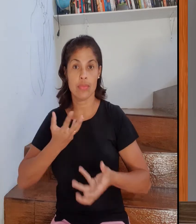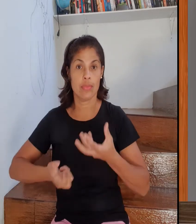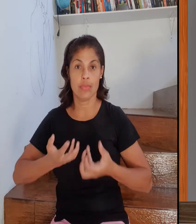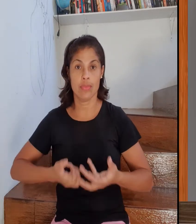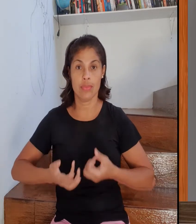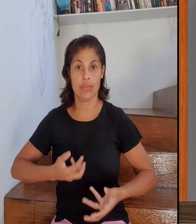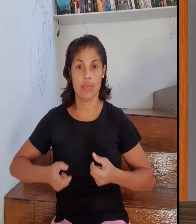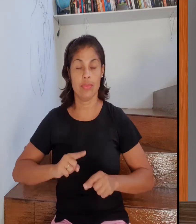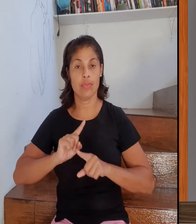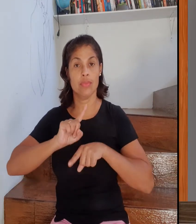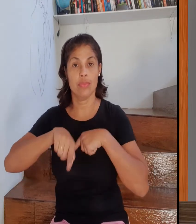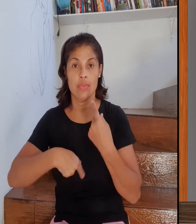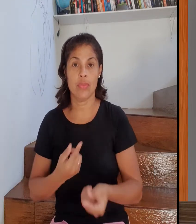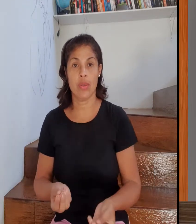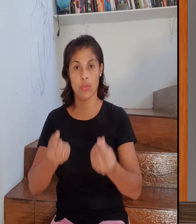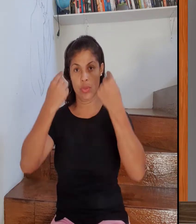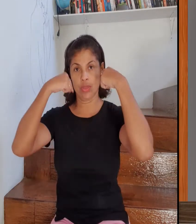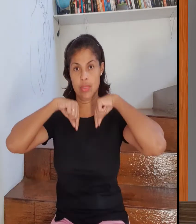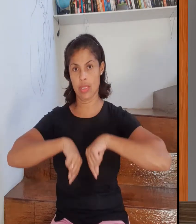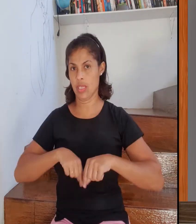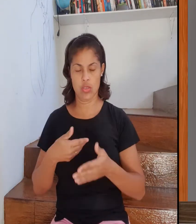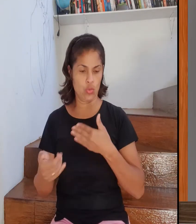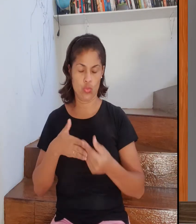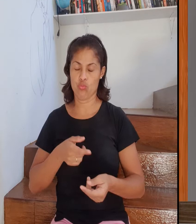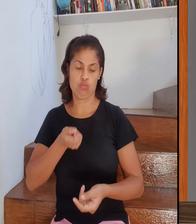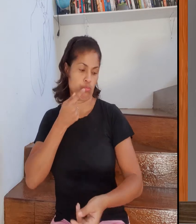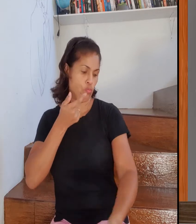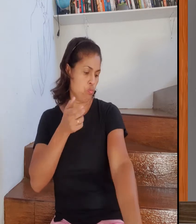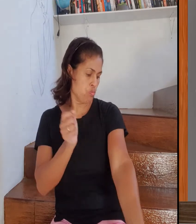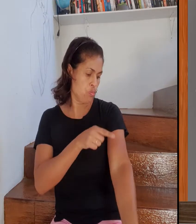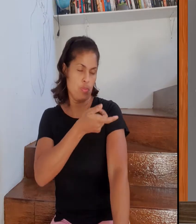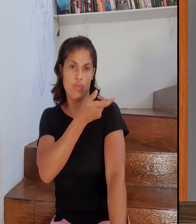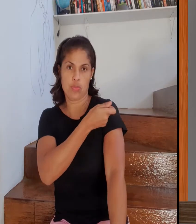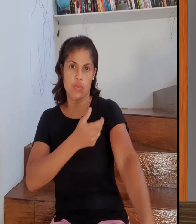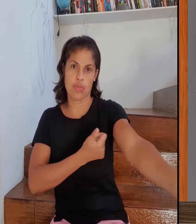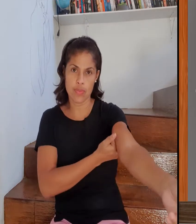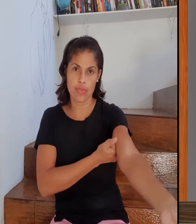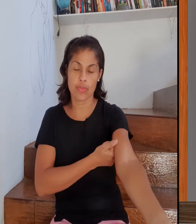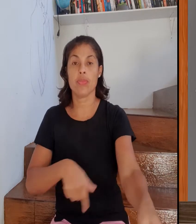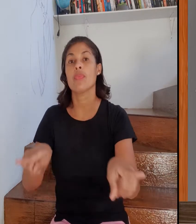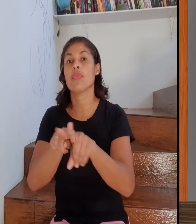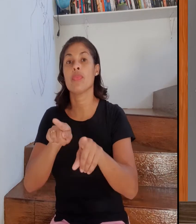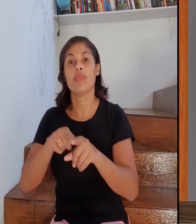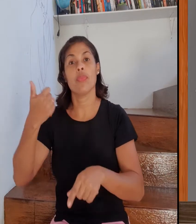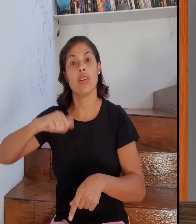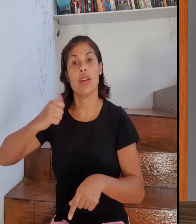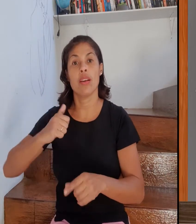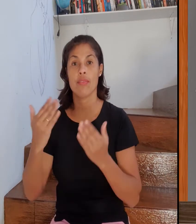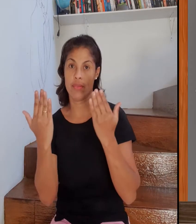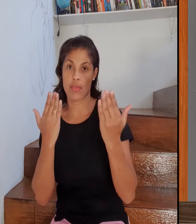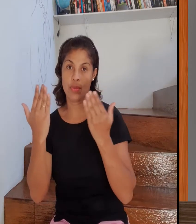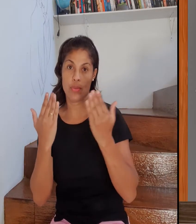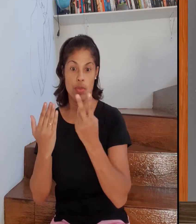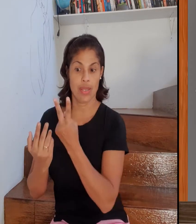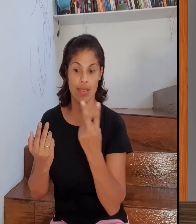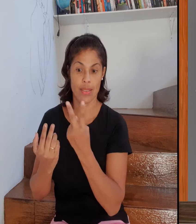medicamento após ser administrado por qualquer via. e também para avaliar a bioequivalência